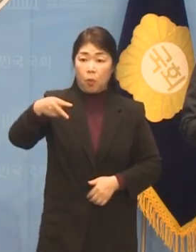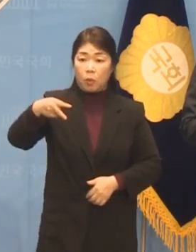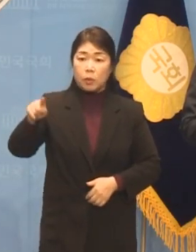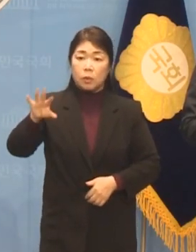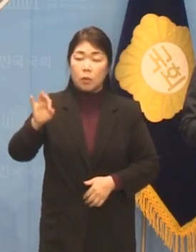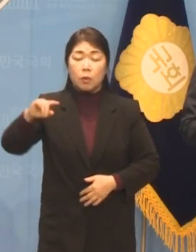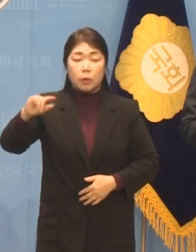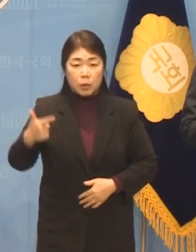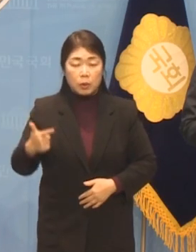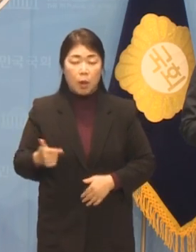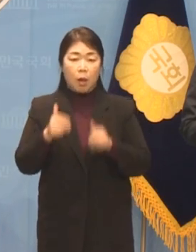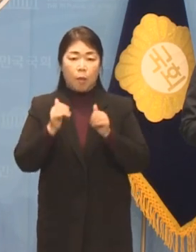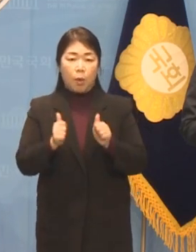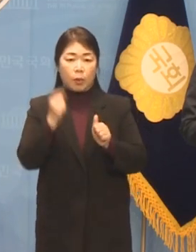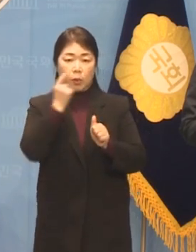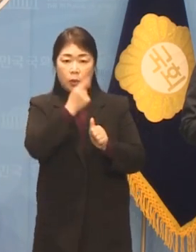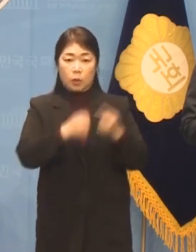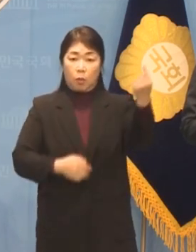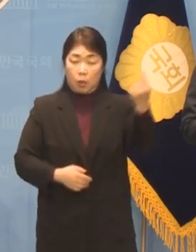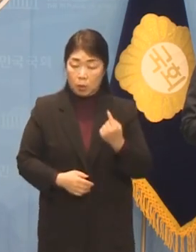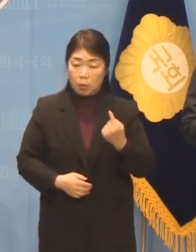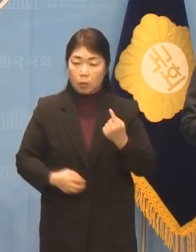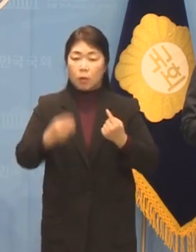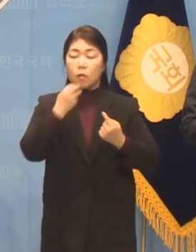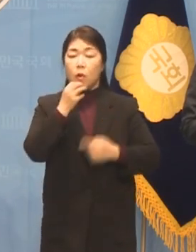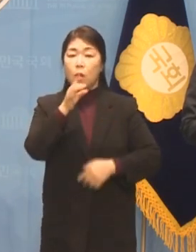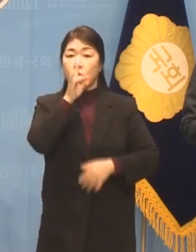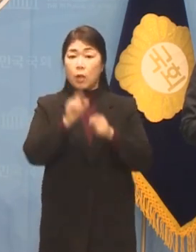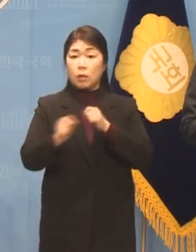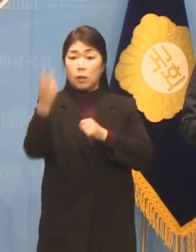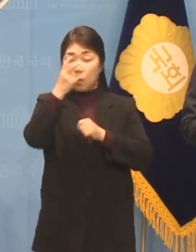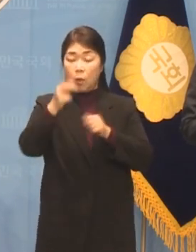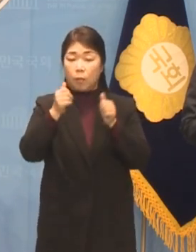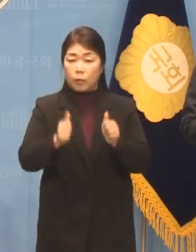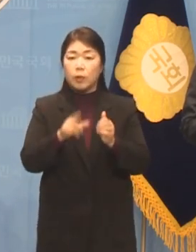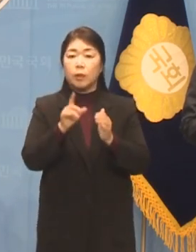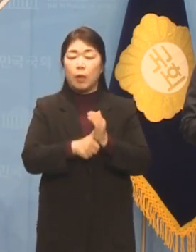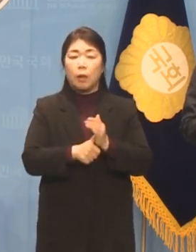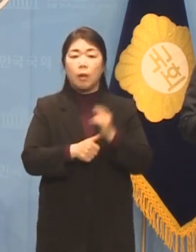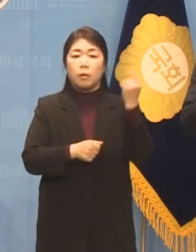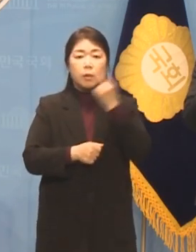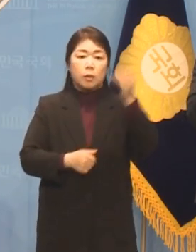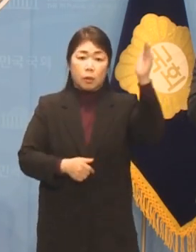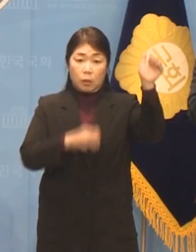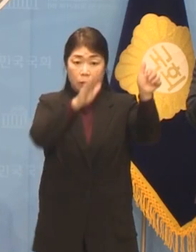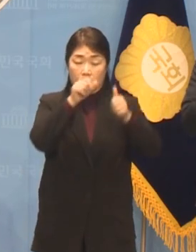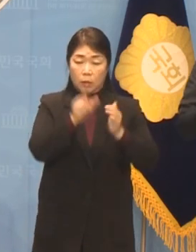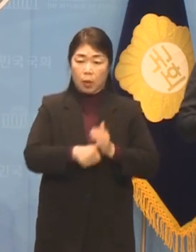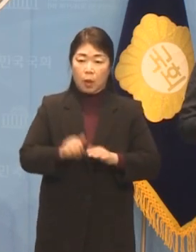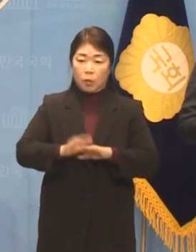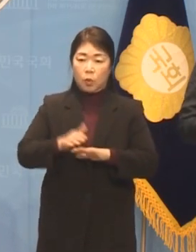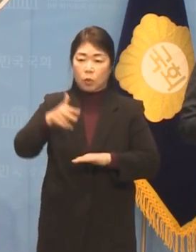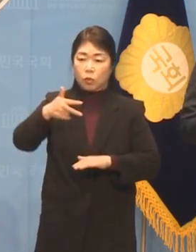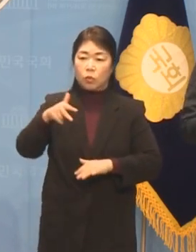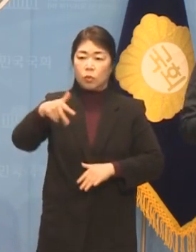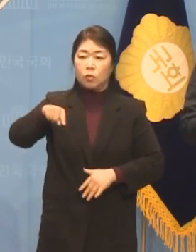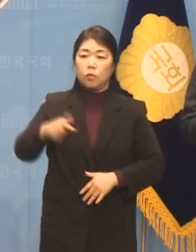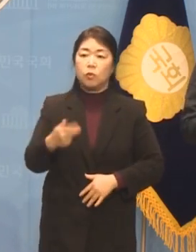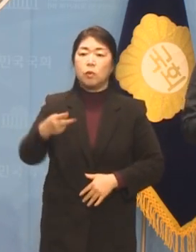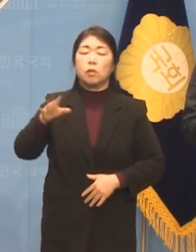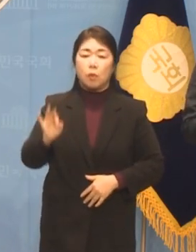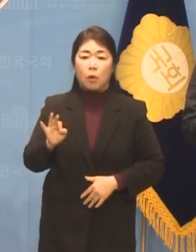출석해서 서울중앙지검의 조사 때 검사가 손준성 전화는 절대 안 열릴 건데